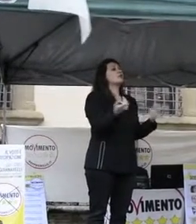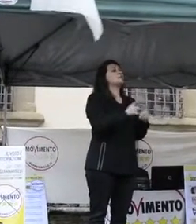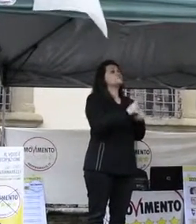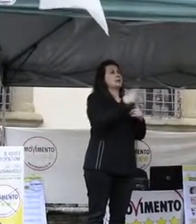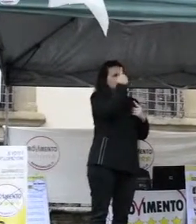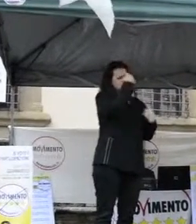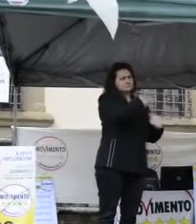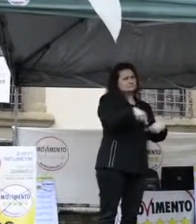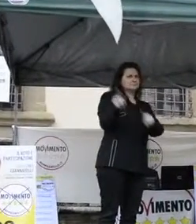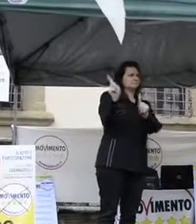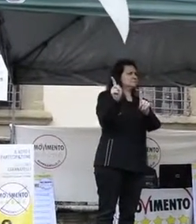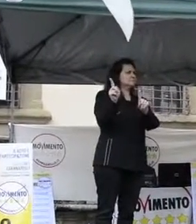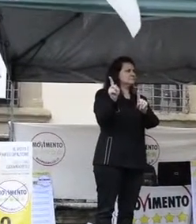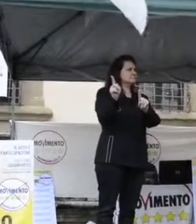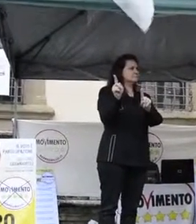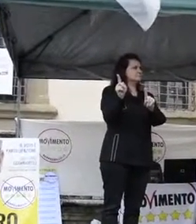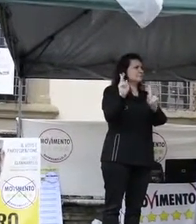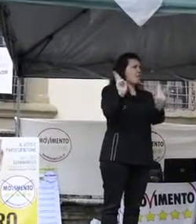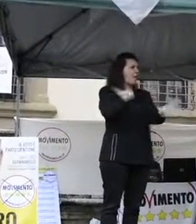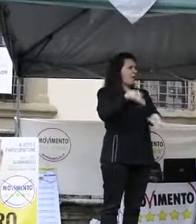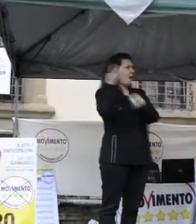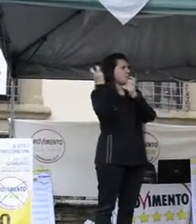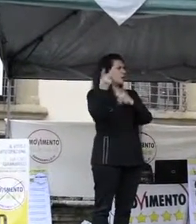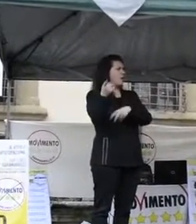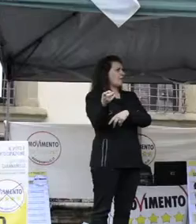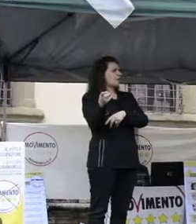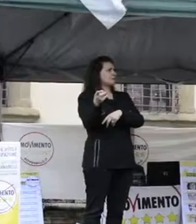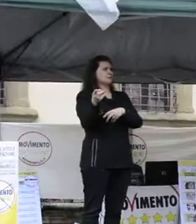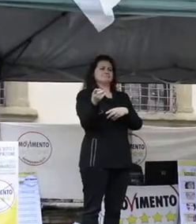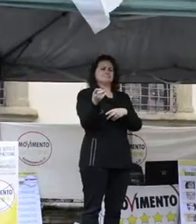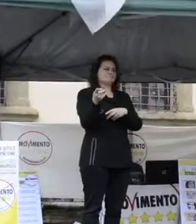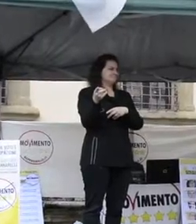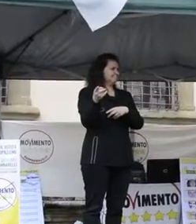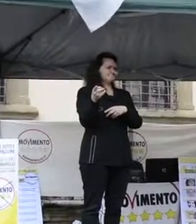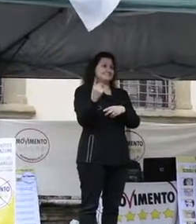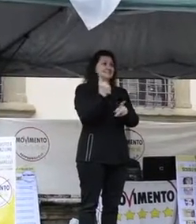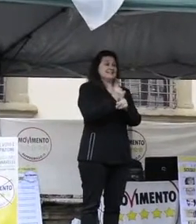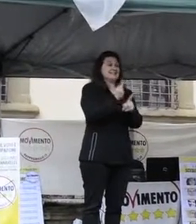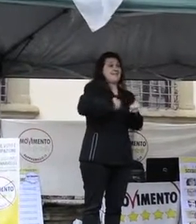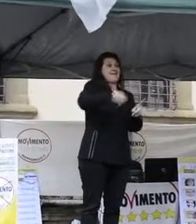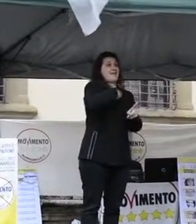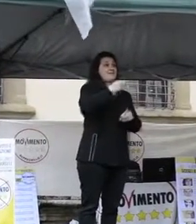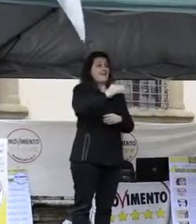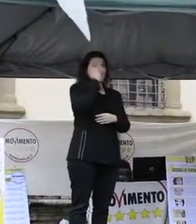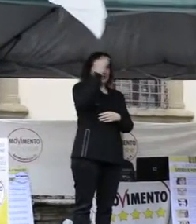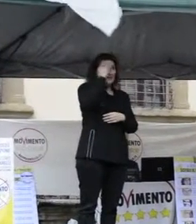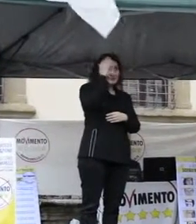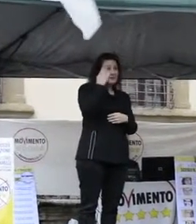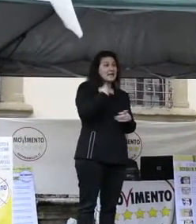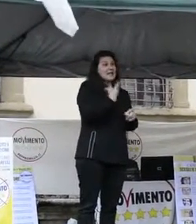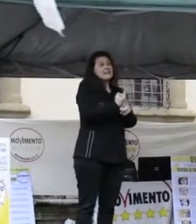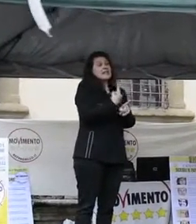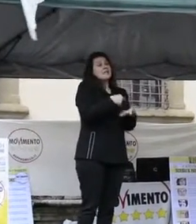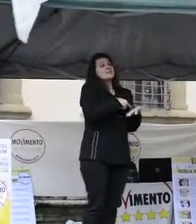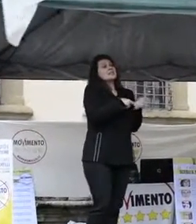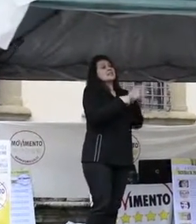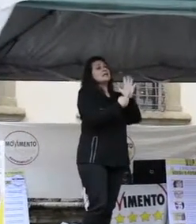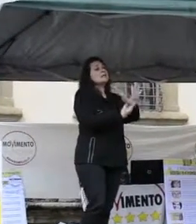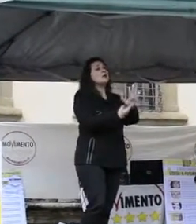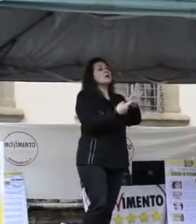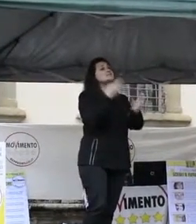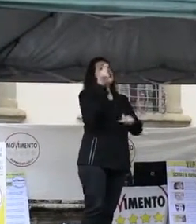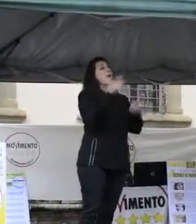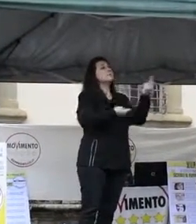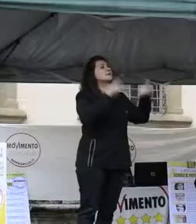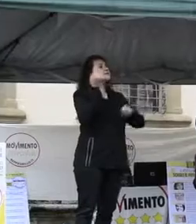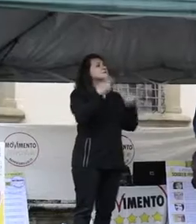ad altri per farli approfittare altri. Invece bisogna imparare e dimostrare che